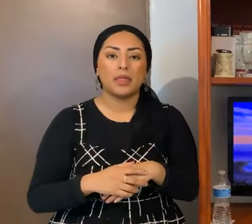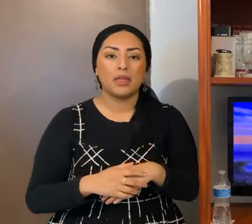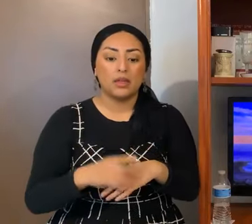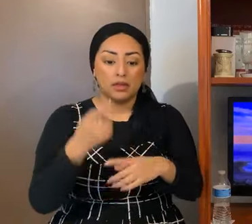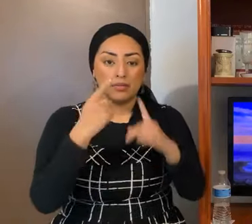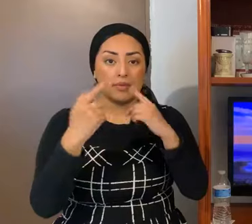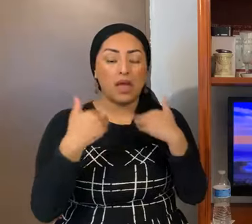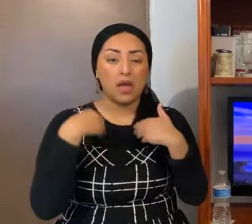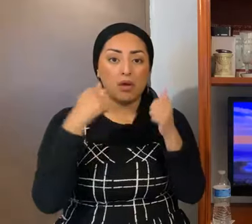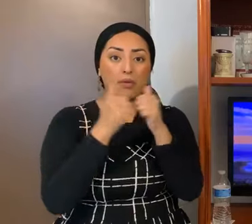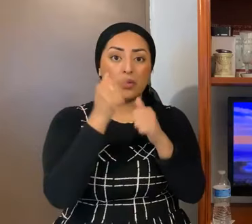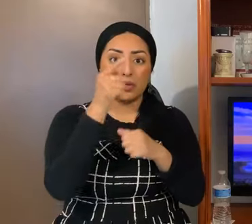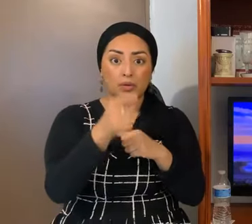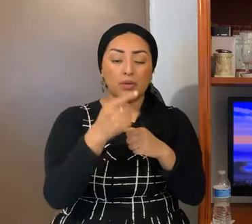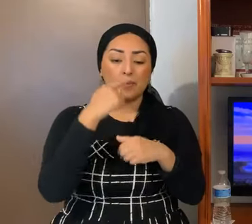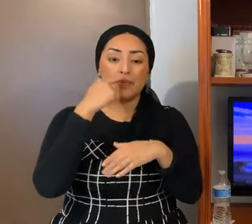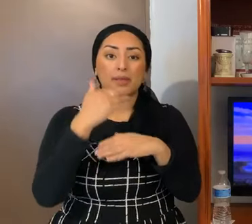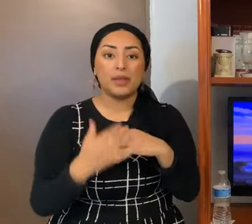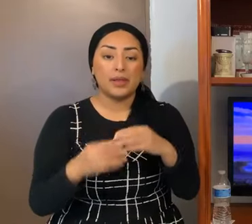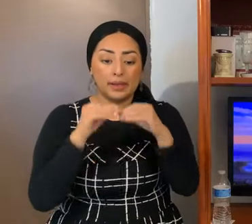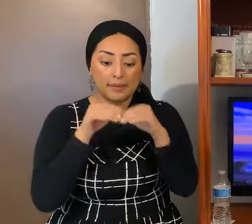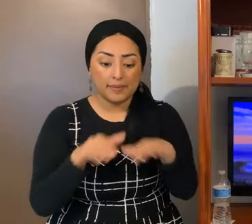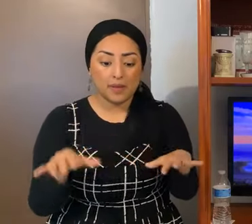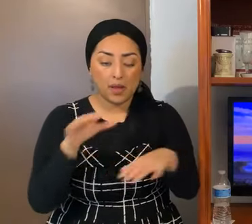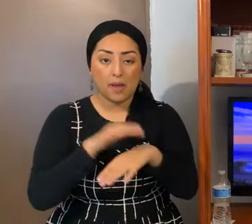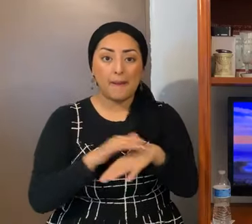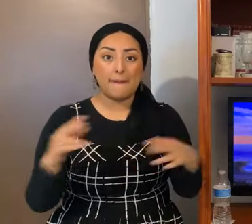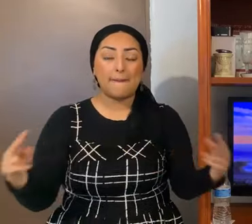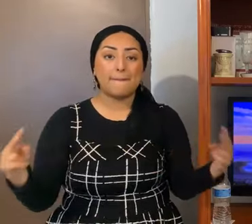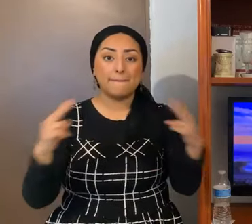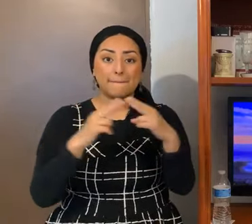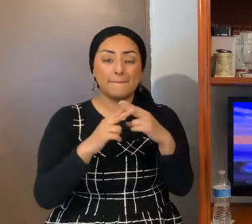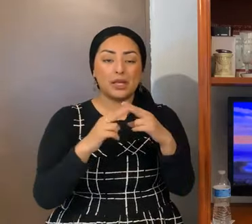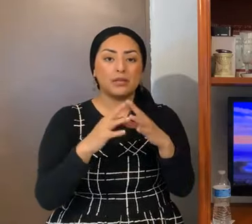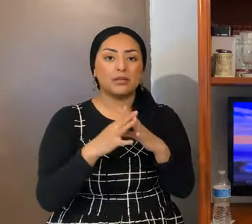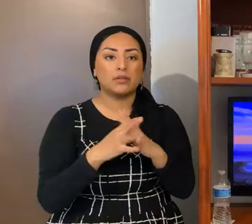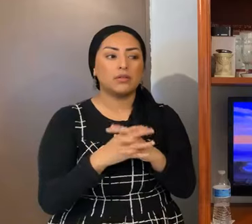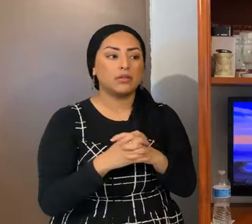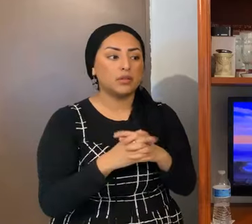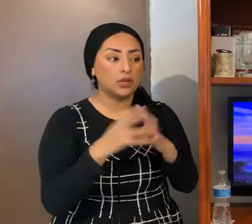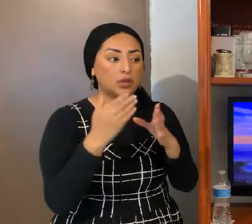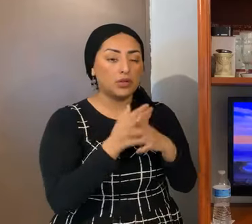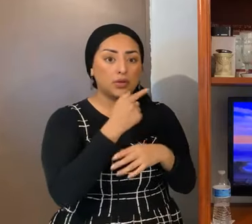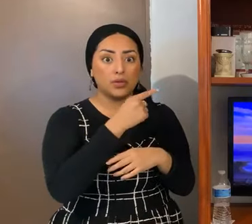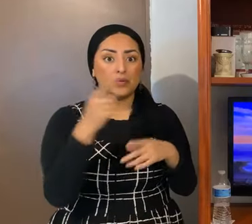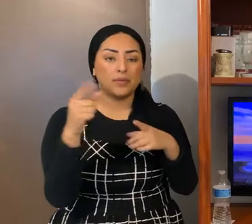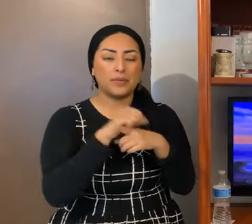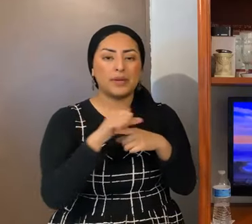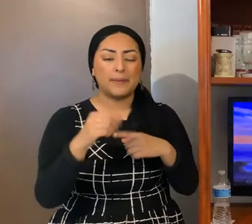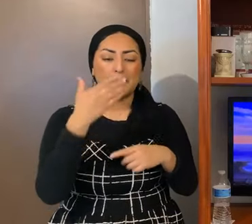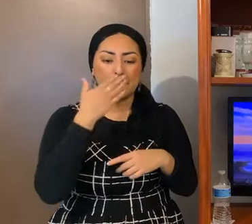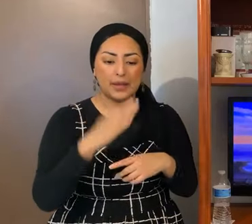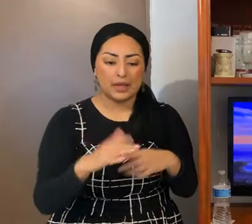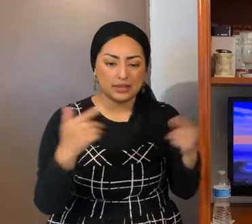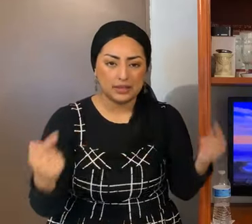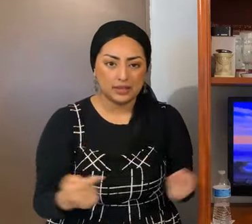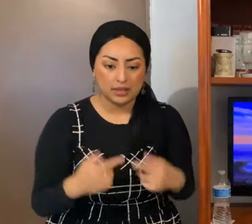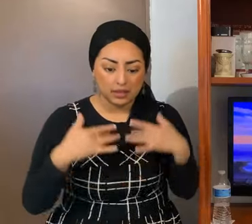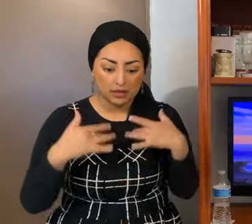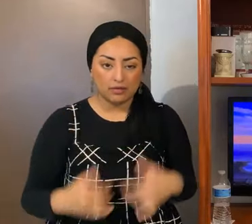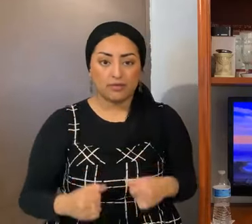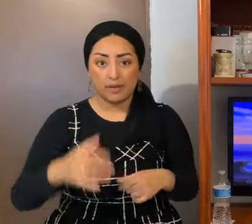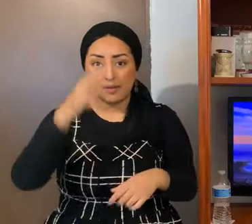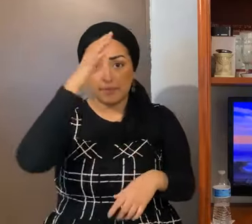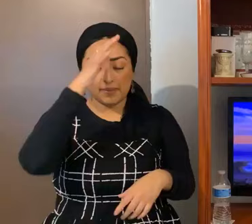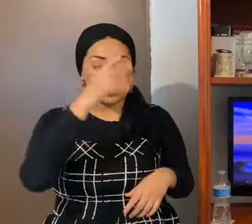Calumniadores hubo en ti para derramar sangre, y sobre los montes comieron en ti, e hicieron en medio de ti perversidades. La desnudez del